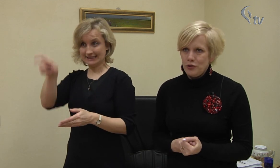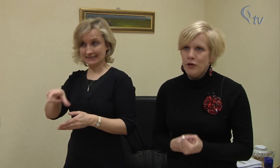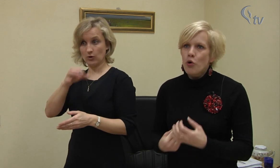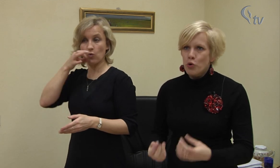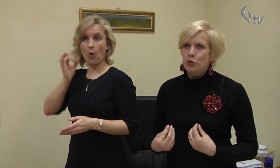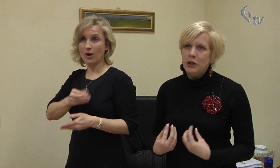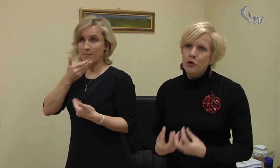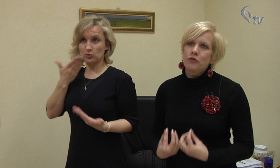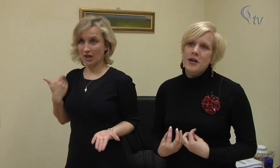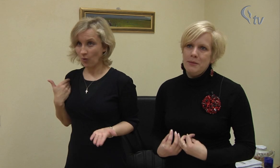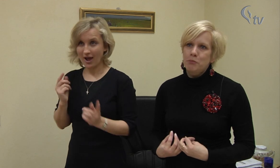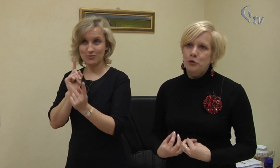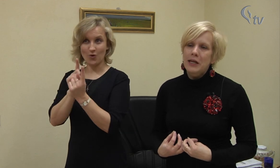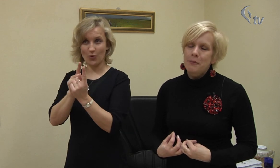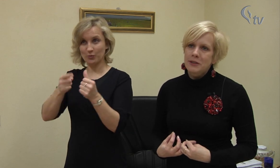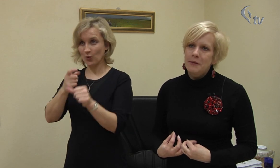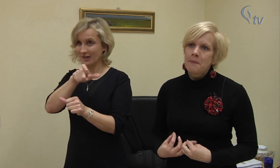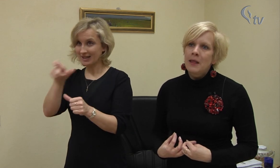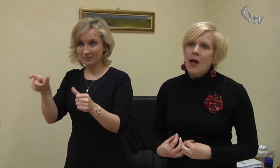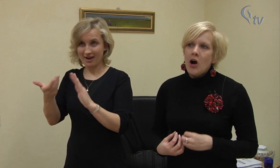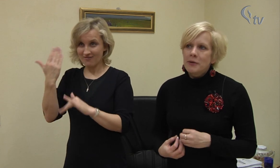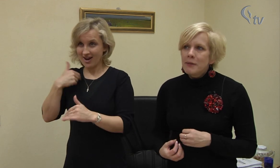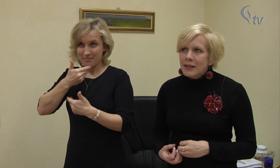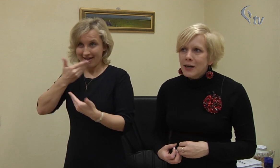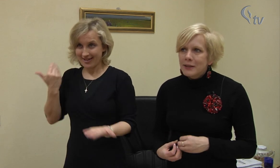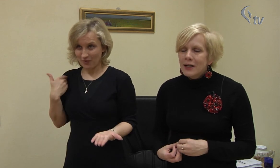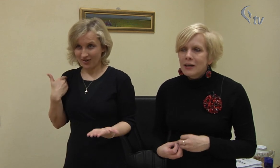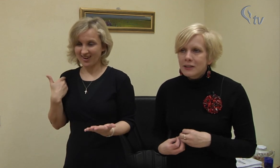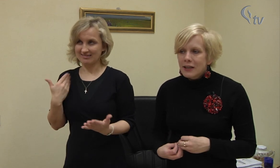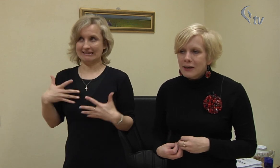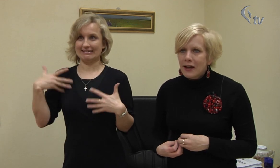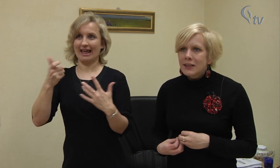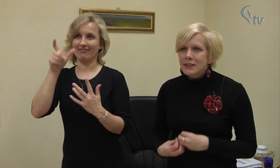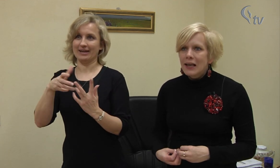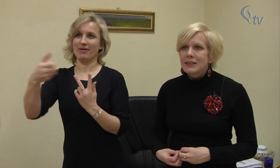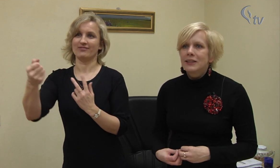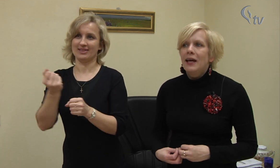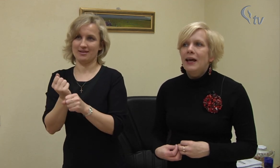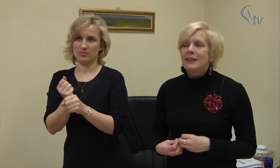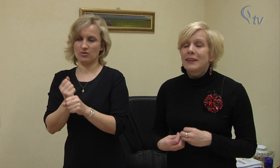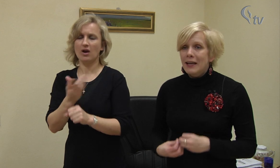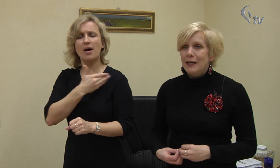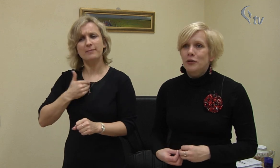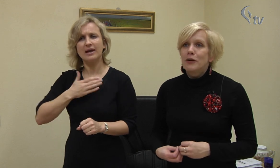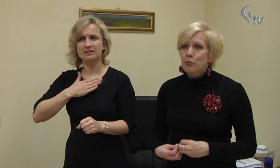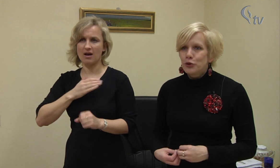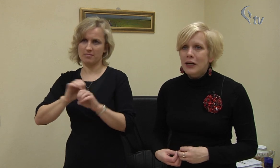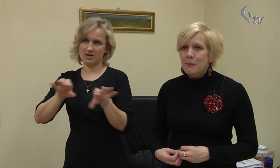või kokkupuudet olnud varasemalt puudega inimesele. Aga mida meie tahame teha ja rääkida sellest, et tegelikult võib puudega inimene